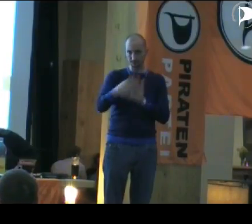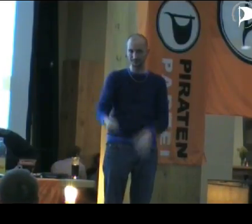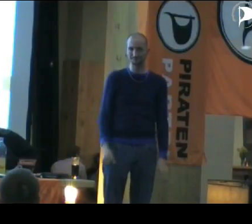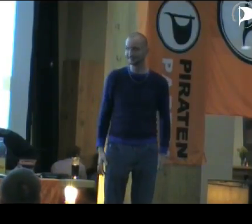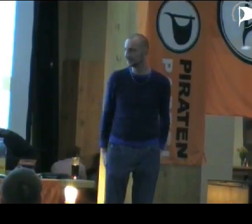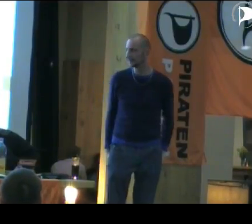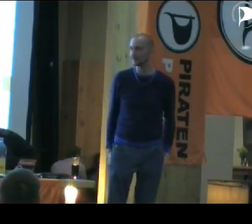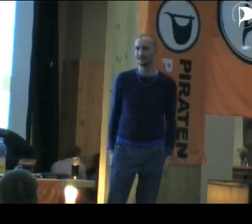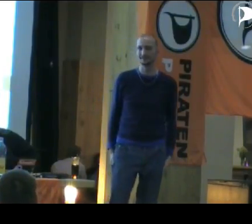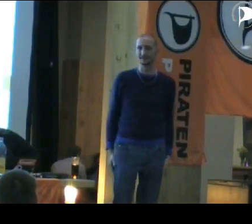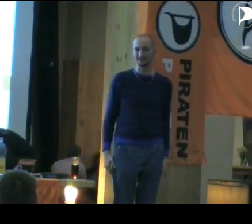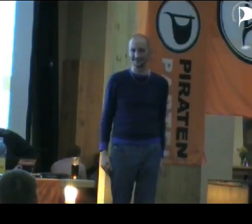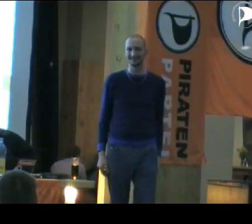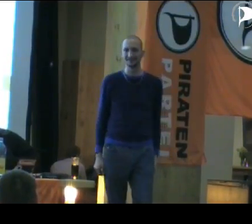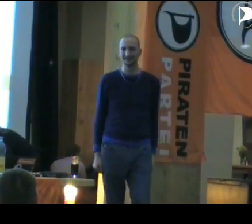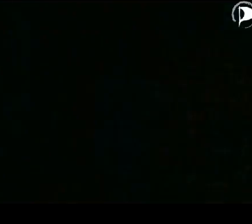mit dem hochnebel